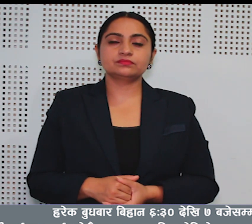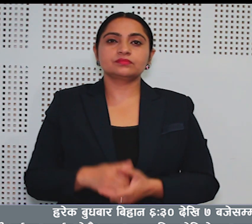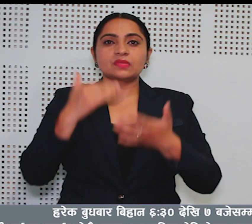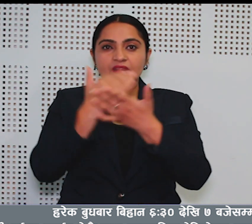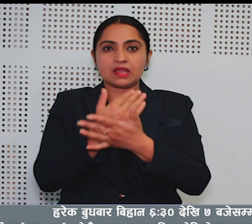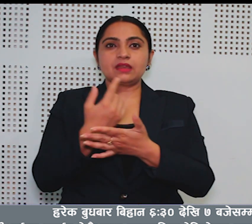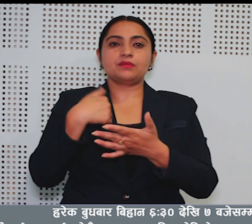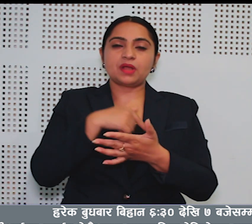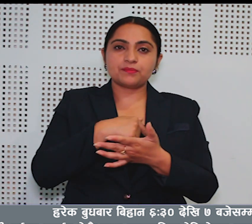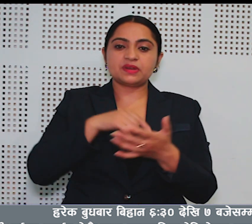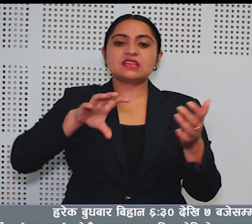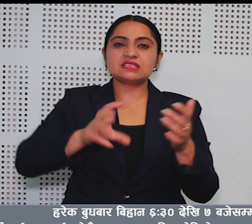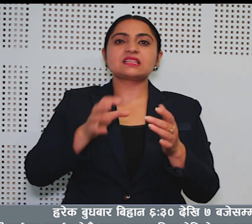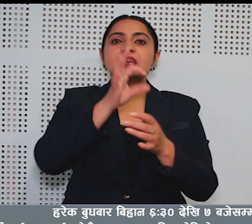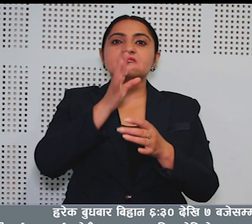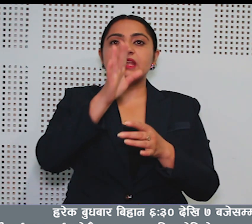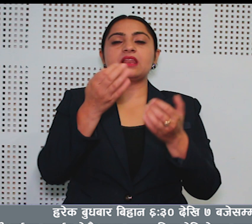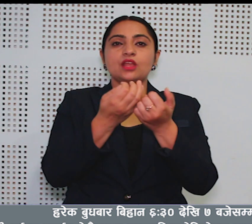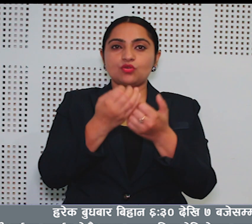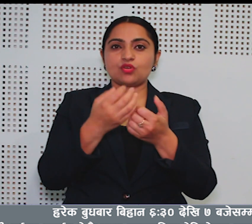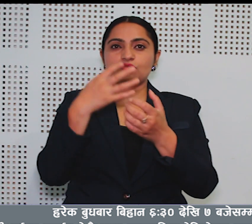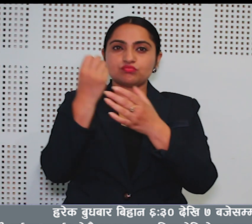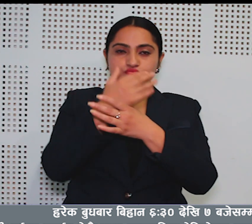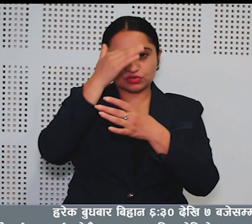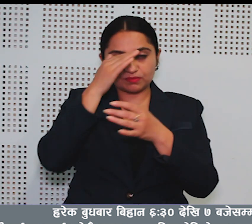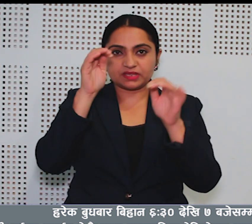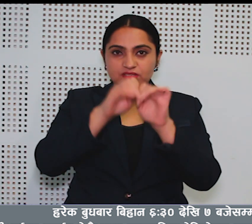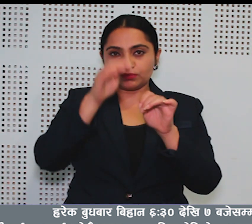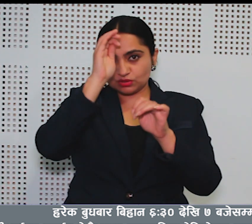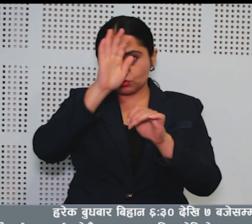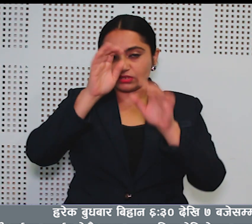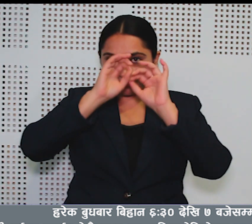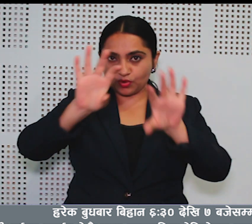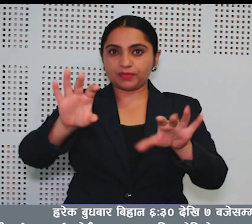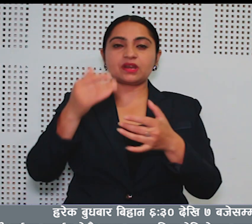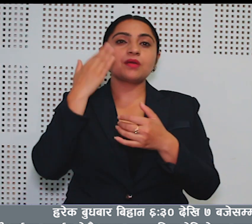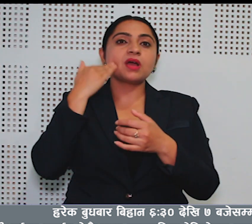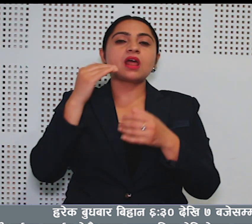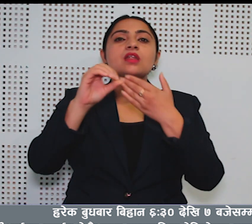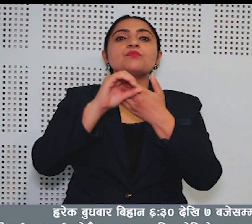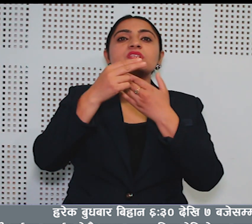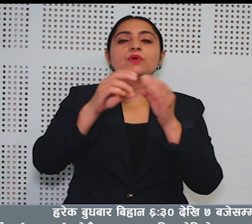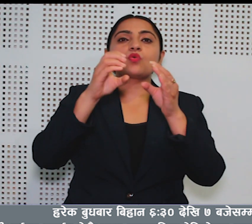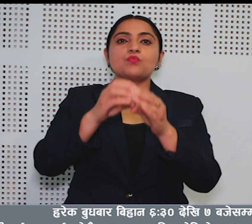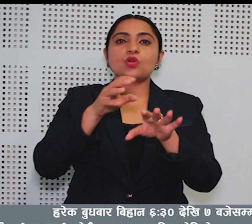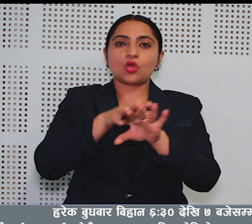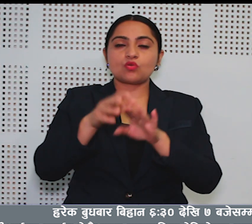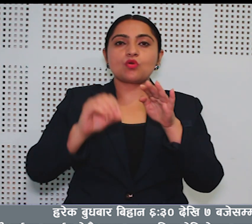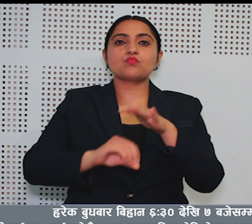कार्यक्रममा हामीले स्थानीय निकायले गरेका विपद सम्बन्धी सूचना प्रवाहीकरणमा महिला र सीमान्तकृत वर्गहरूको पहुँचका विषयमा